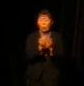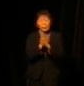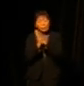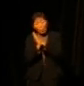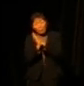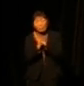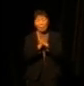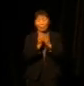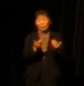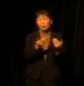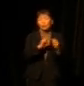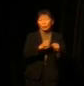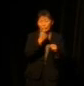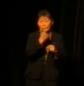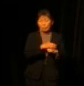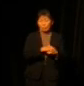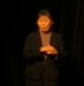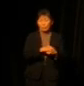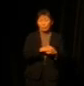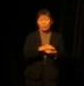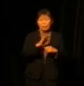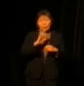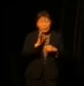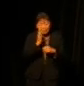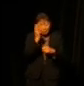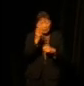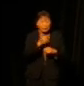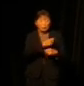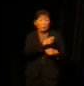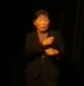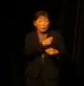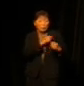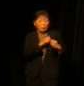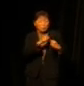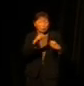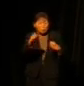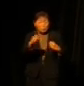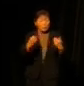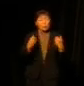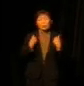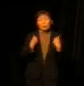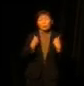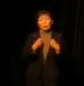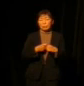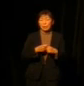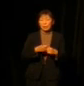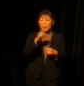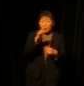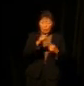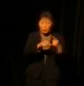った、ね、でもね、なんとかね、生きなければならないという気持ちで、児童一人一人が、先生